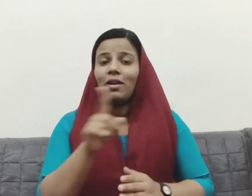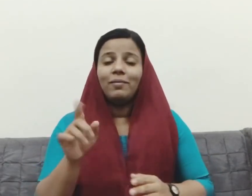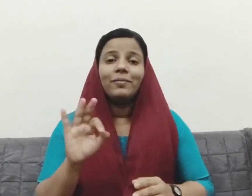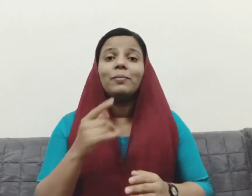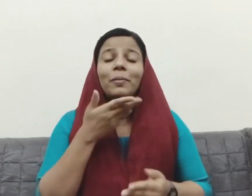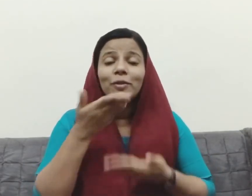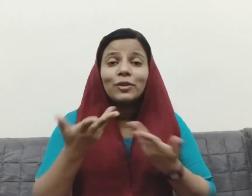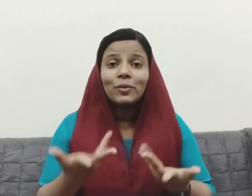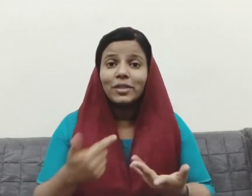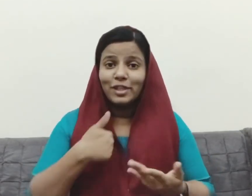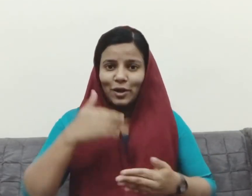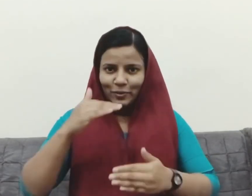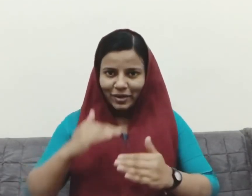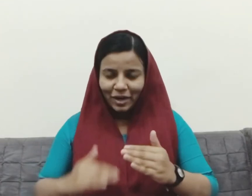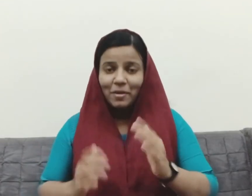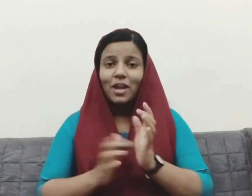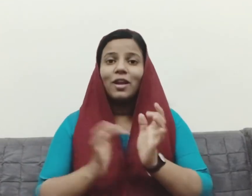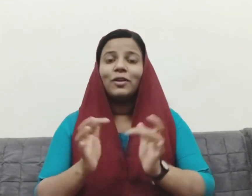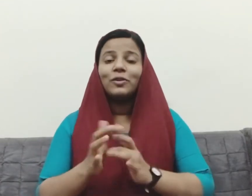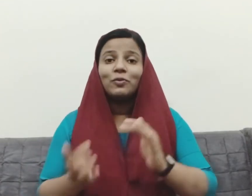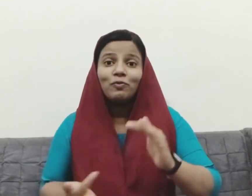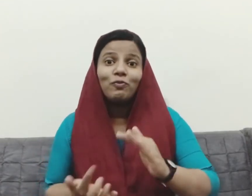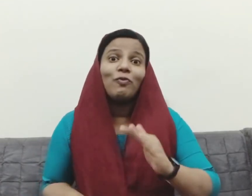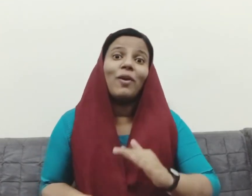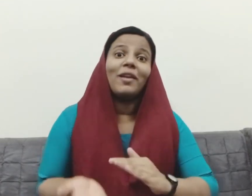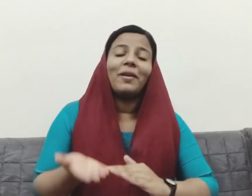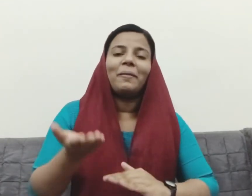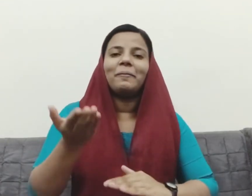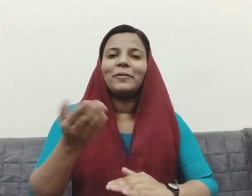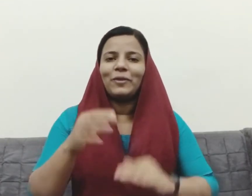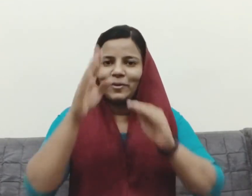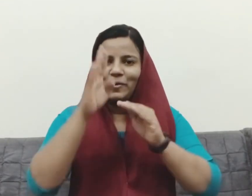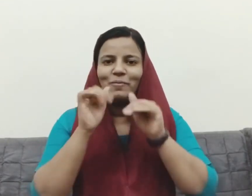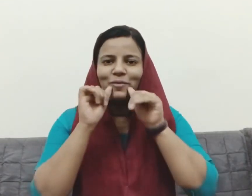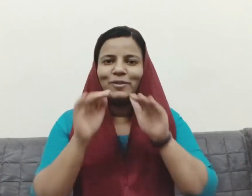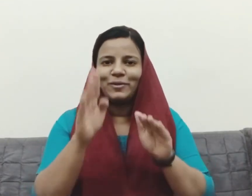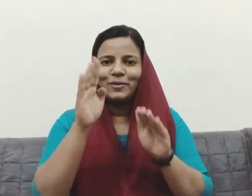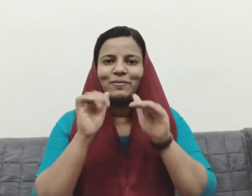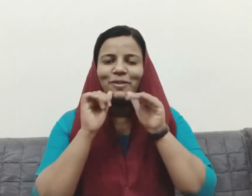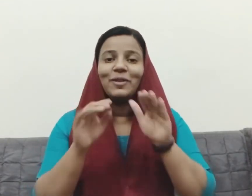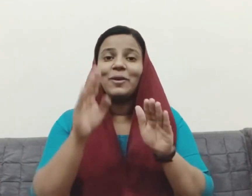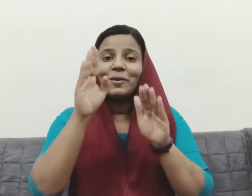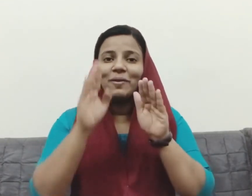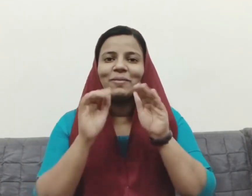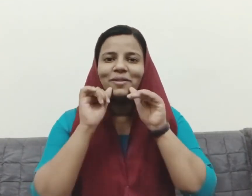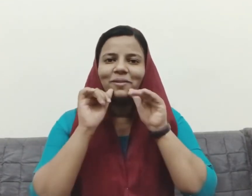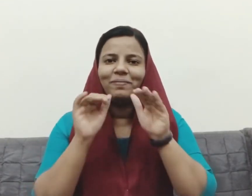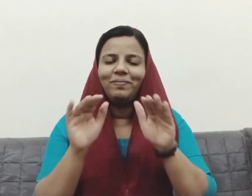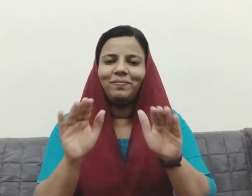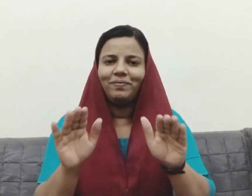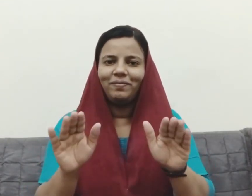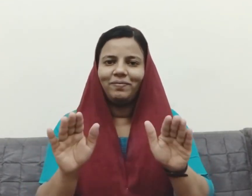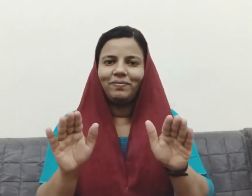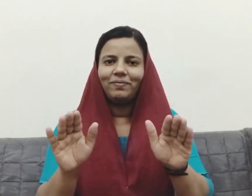അപ്പോൾ എന്തായിരുന്നു നമ്മളിന്ന് പഠിച്ചത്? ഞാനോ കുറയണം, യേശു എന്നിൽ വളരണം. ഗോഡ് ബ്ലെസ് യു, ഗോഡ് ബ്ലെസ് യു, ഗോഡ് ബ്ലെസ് യു.